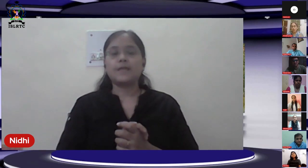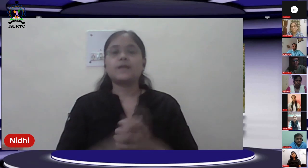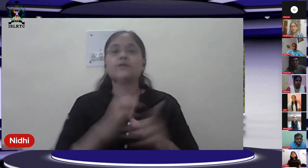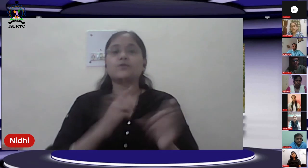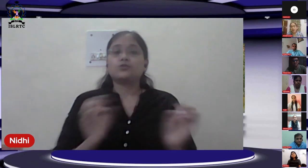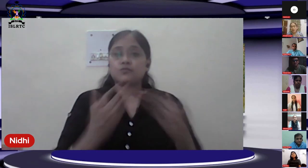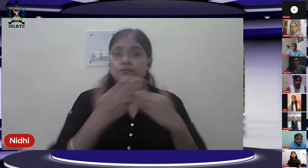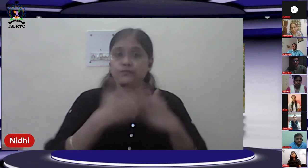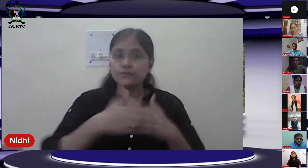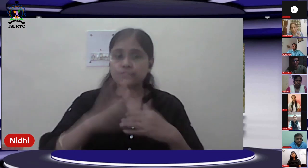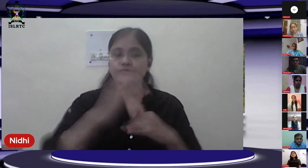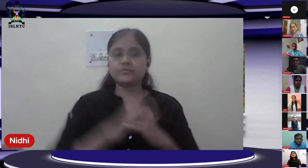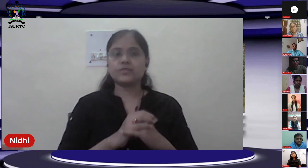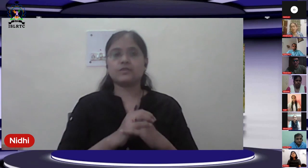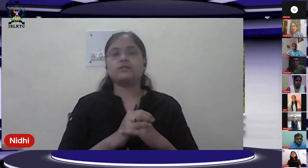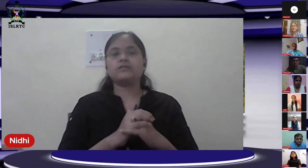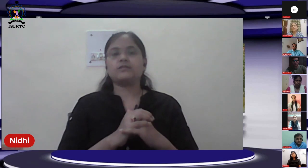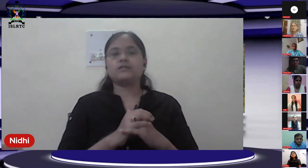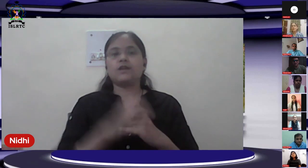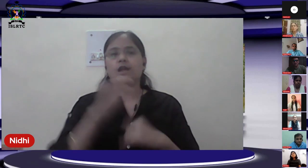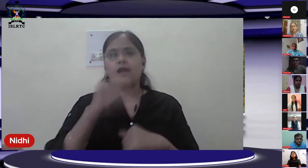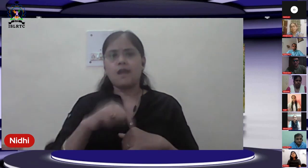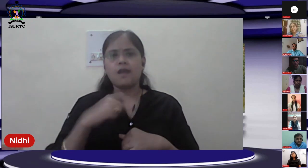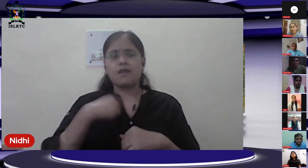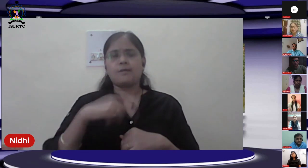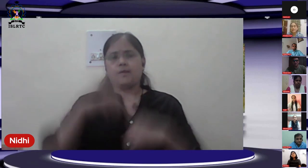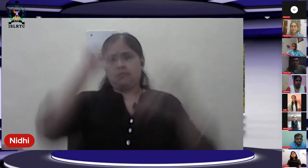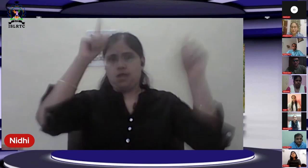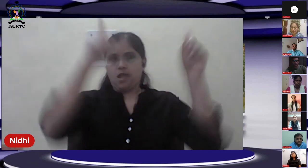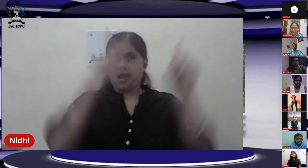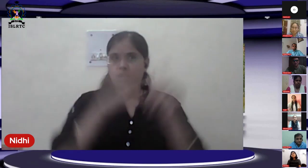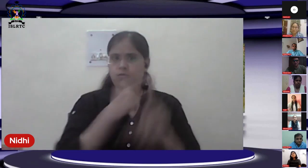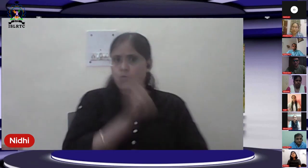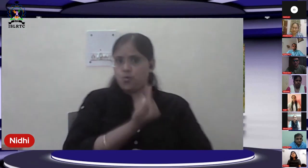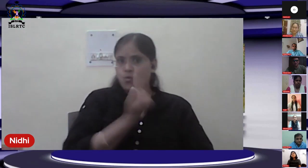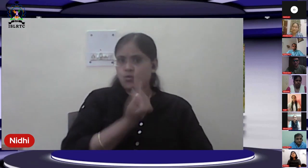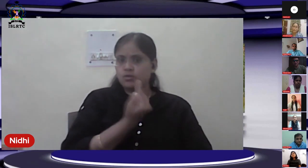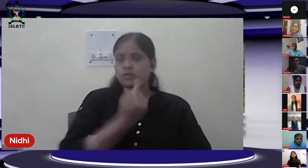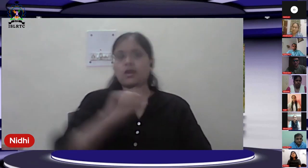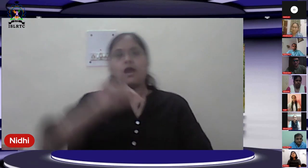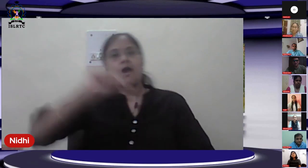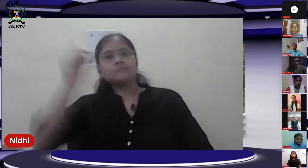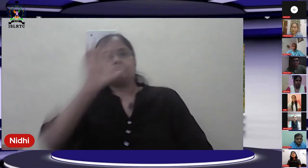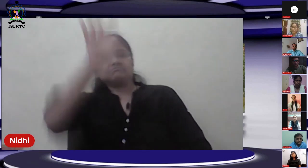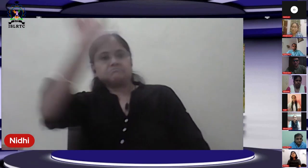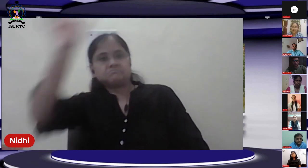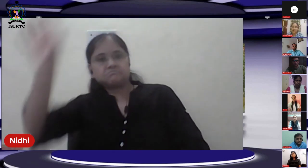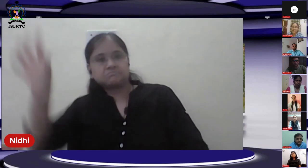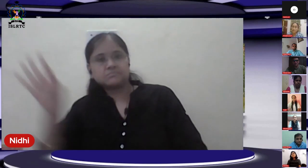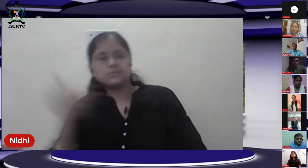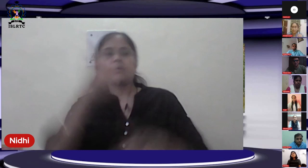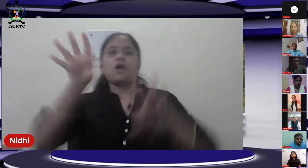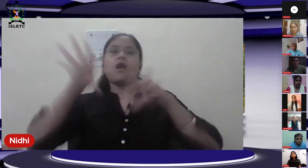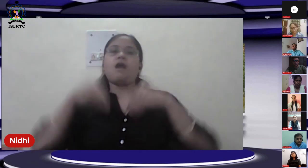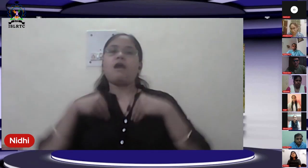और इसे आज ना केवल हमारी कंट्री बाकी बाहर की कंट्री भी अपना रही है। सर ने जैसे अभी बताया कि अमेरिका के 3 करोड़